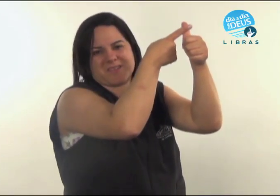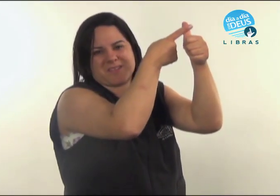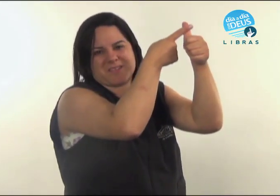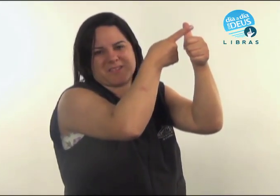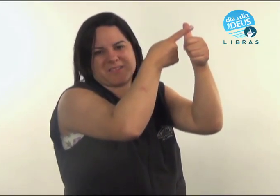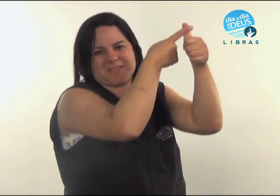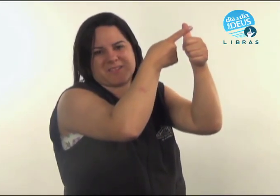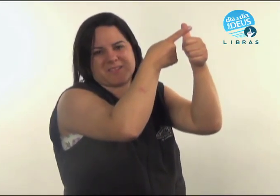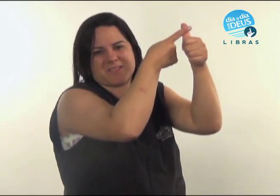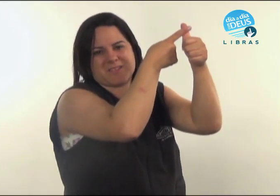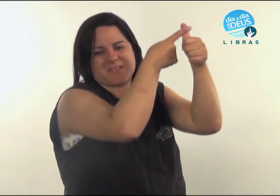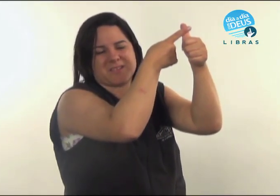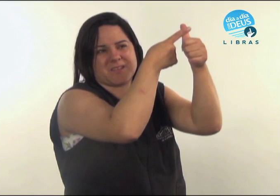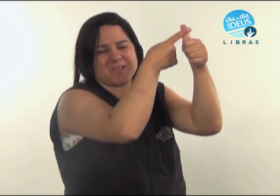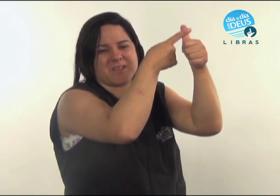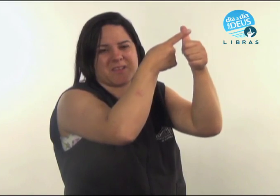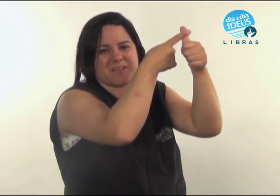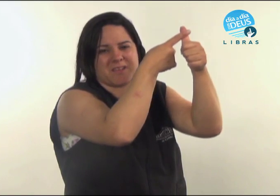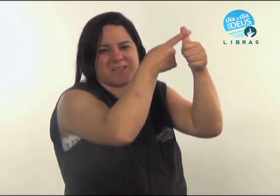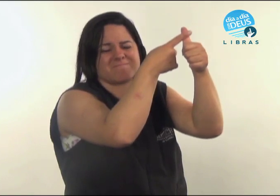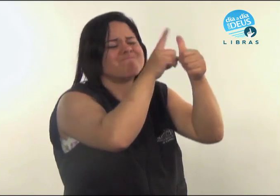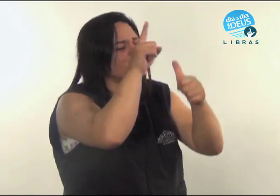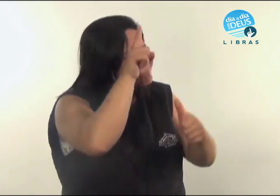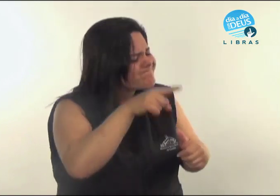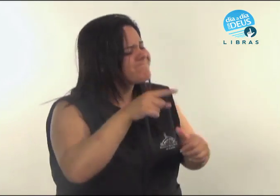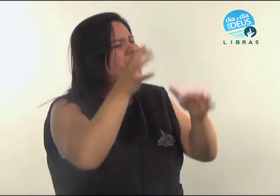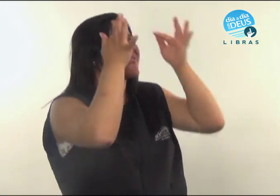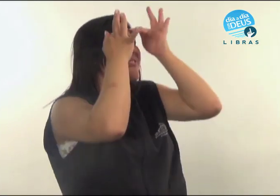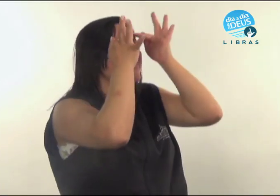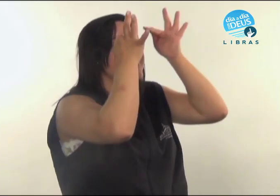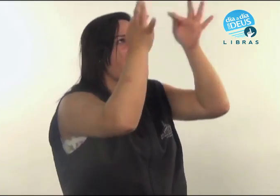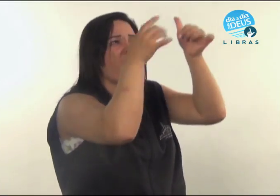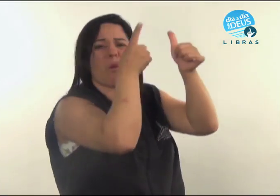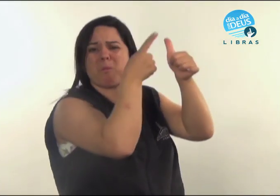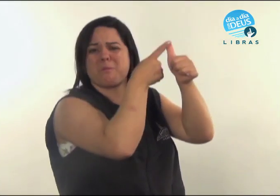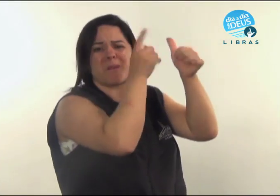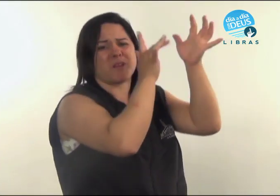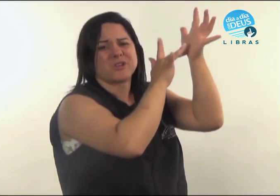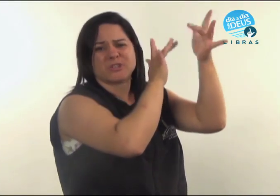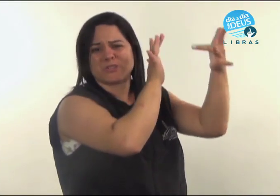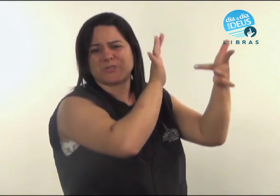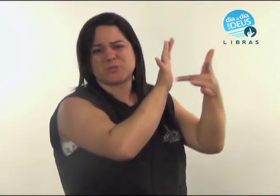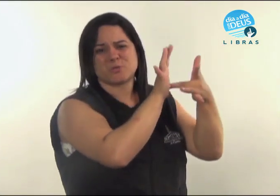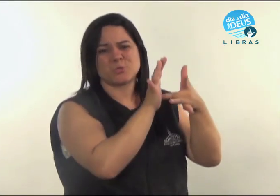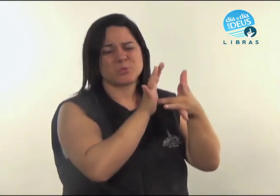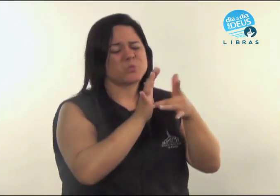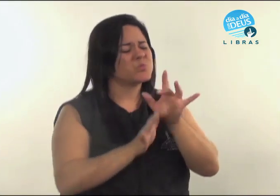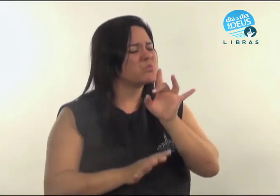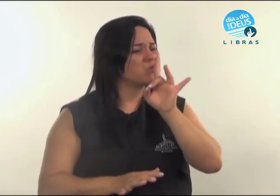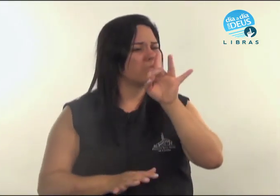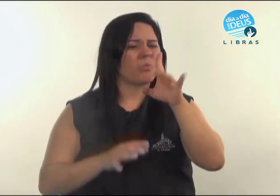A nossa primeira lealdade é para com Jesus, queridos, e mais ninguém.